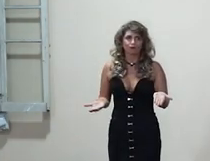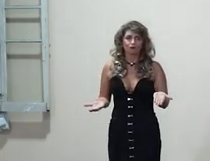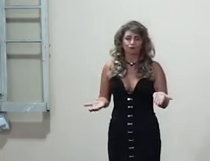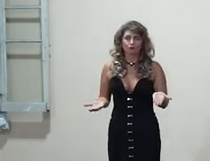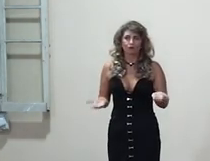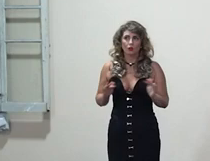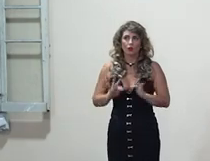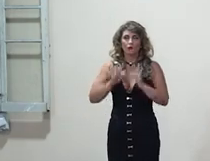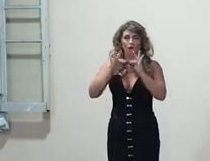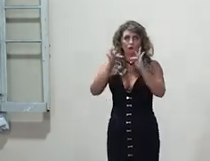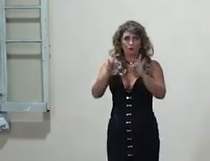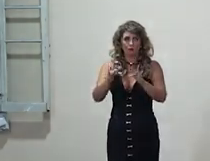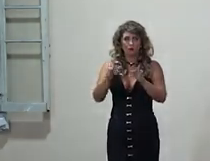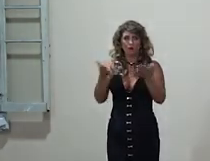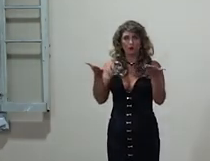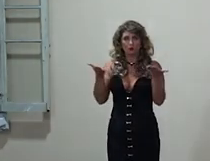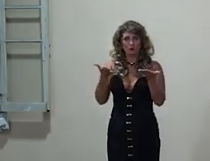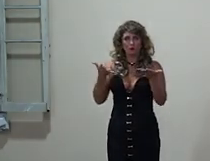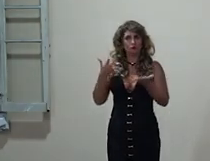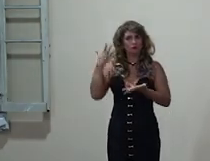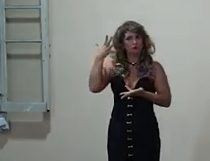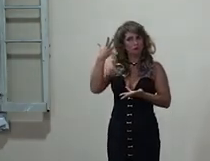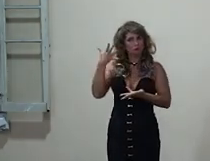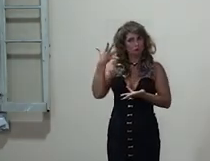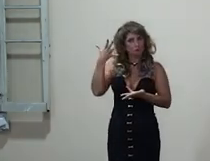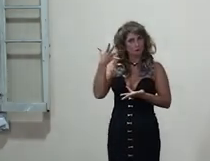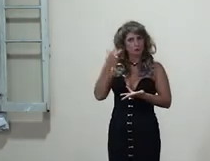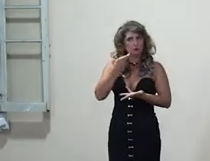Fechando esse momento da fala, eu digo o seguinte: